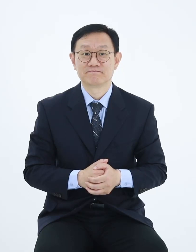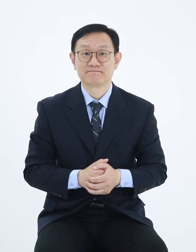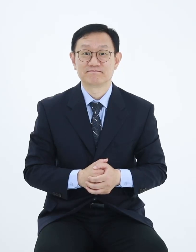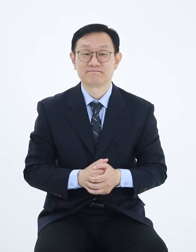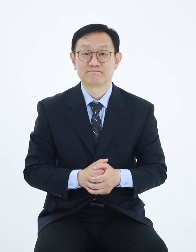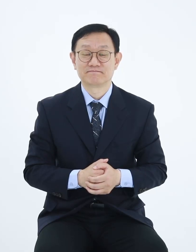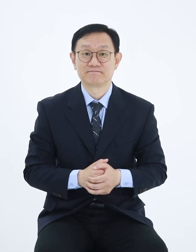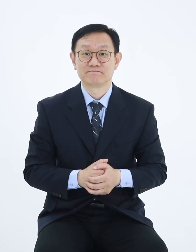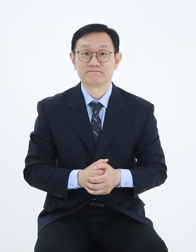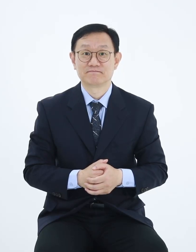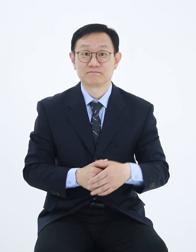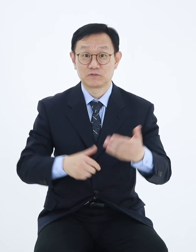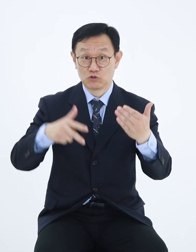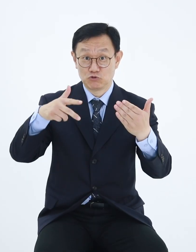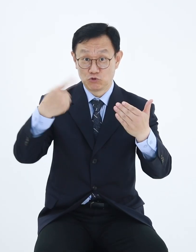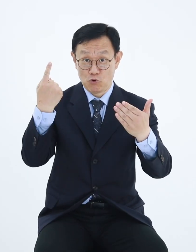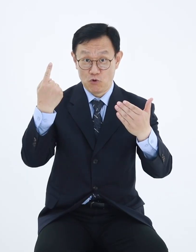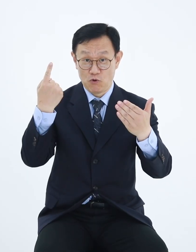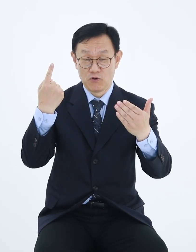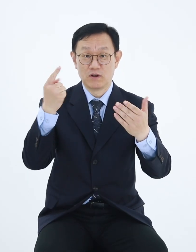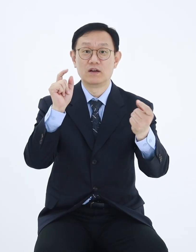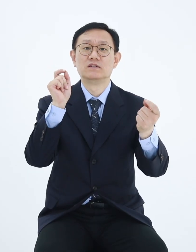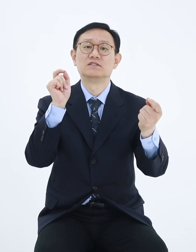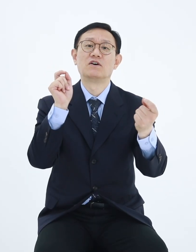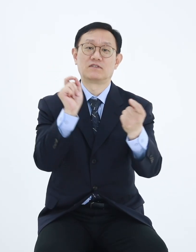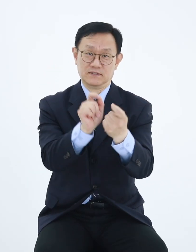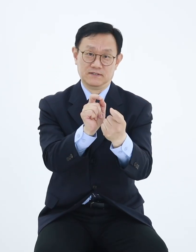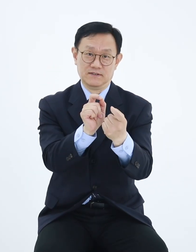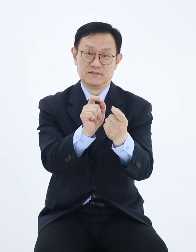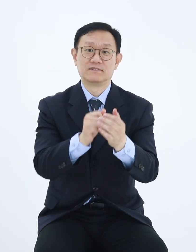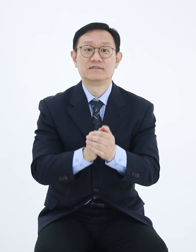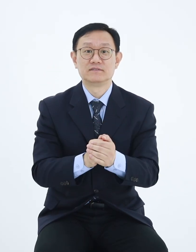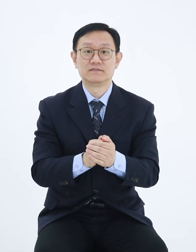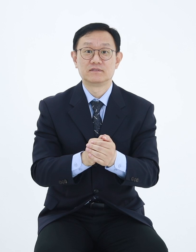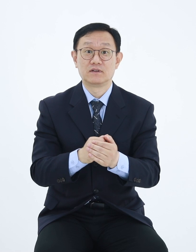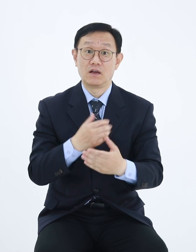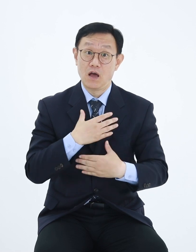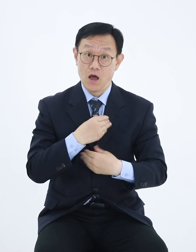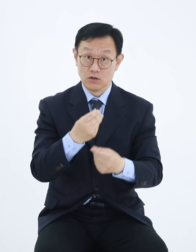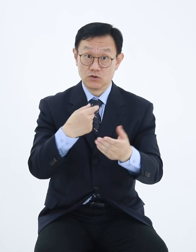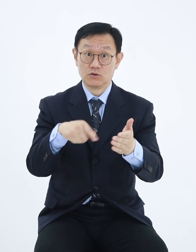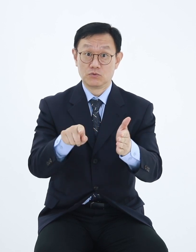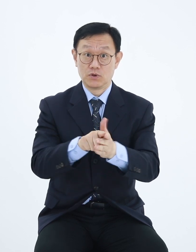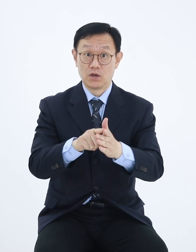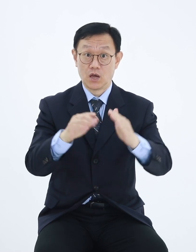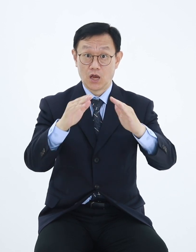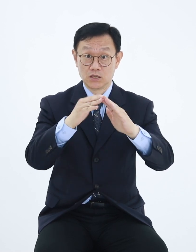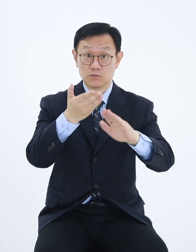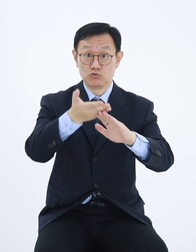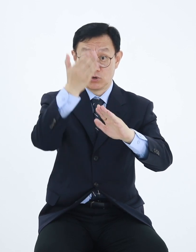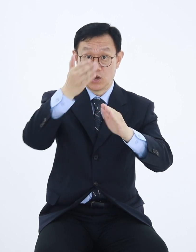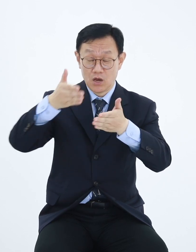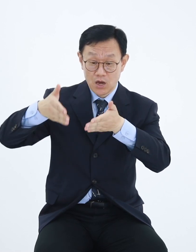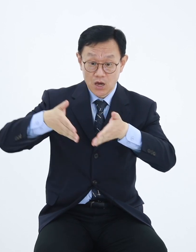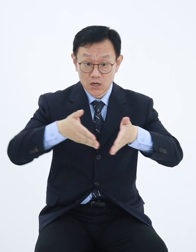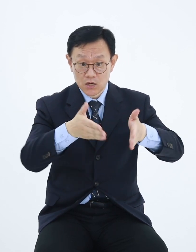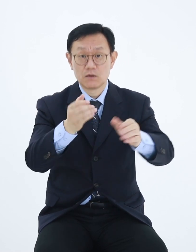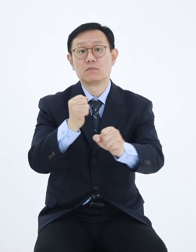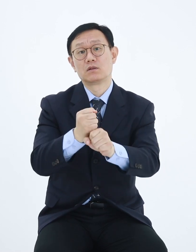관련 조항 제 9조 접근성 안전을 위해 지붕 있는 길이 필요해요